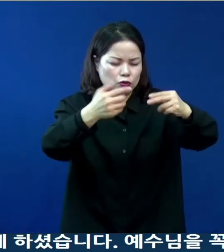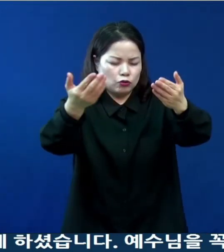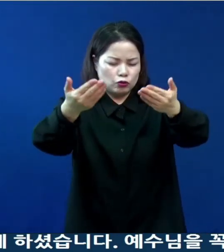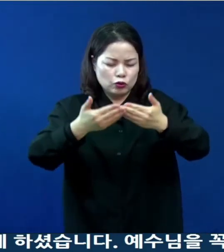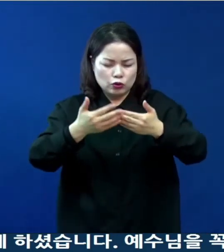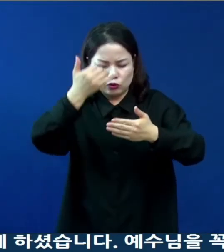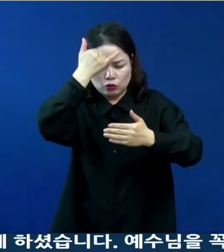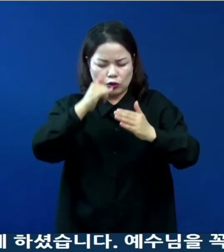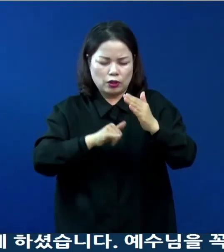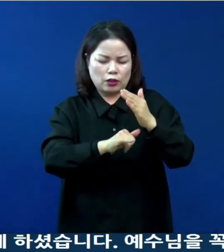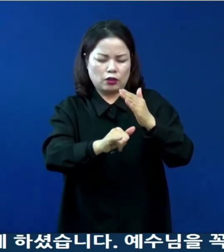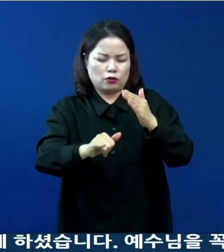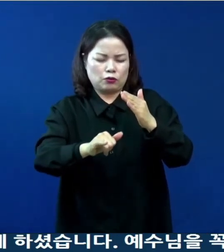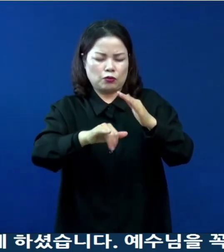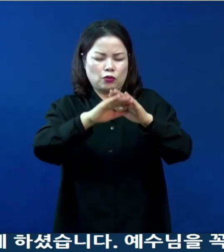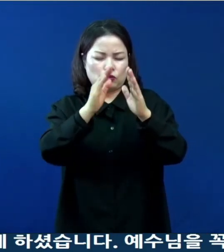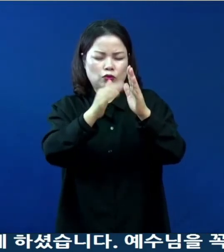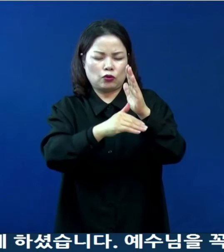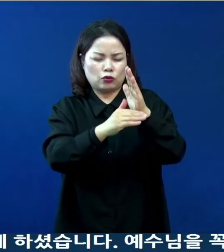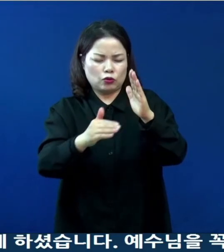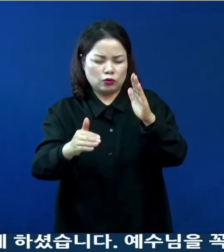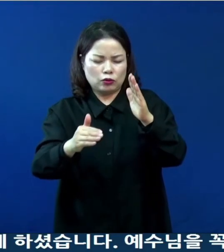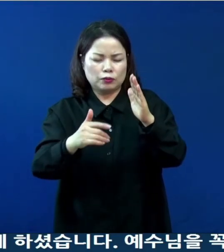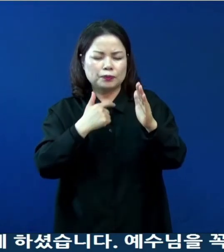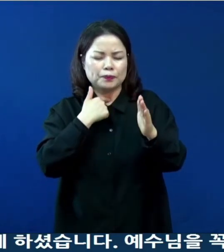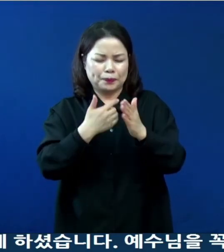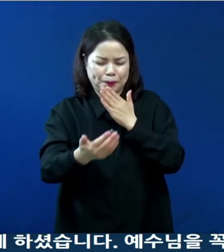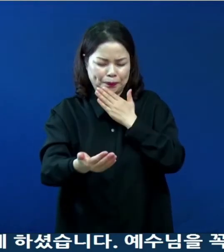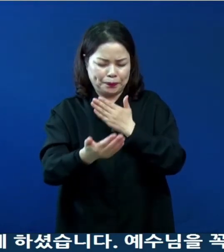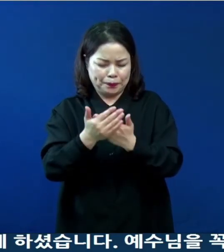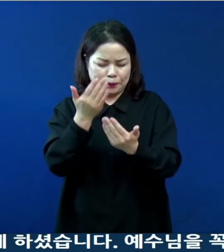충현의 모든 성도들이 경험할 수 있도록